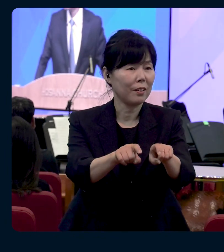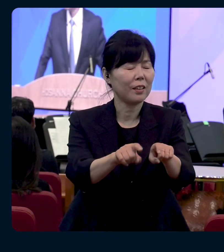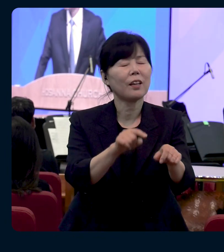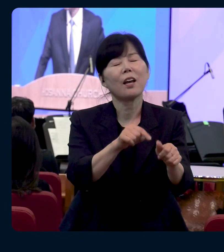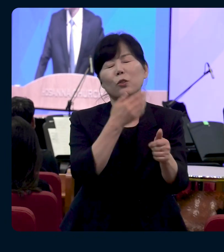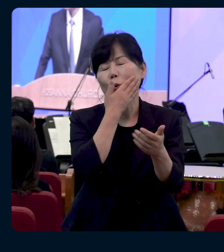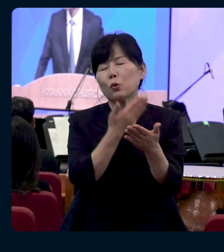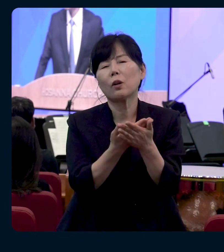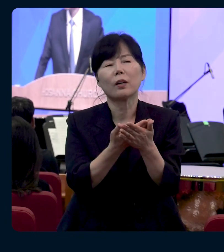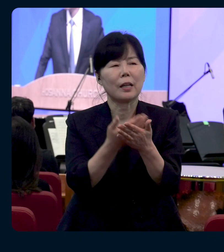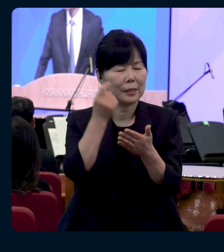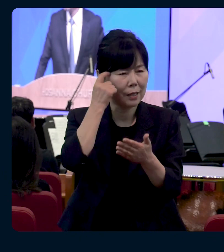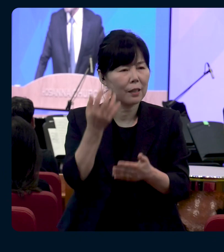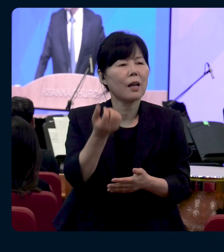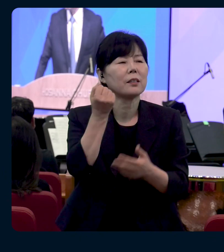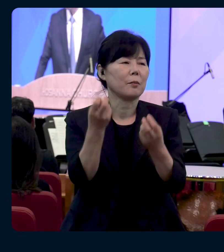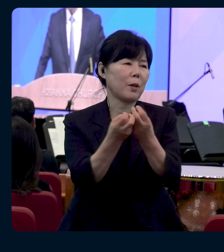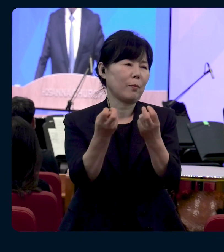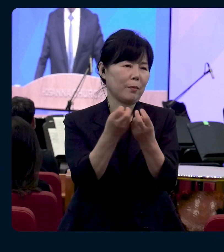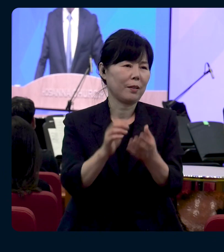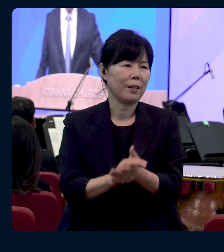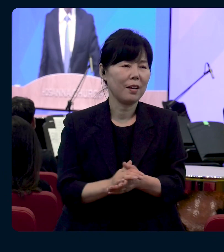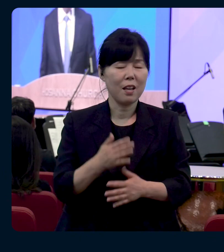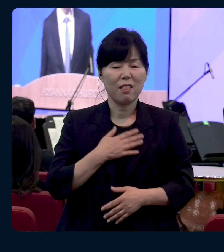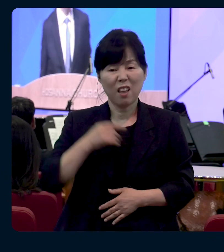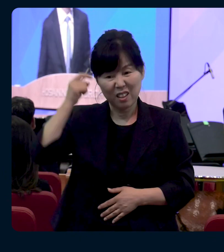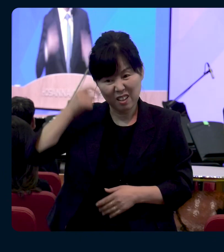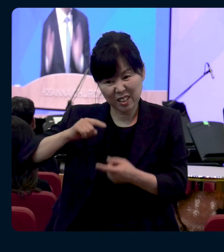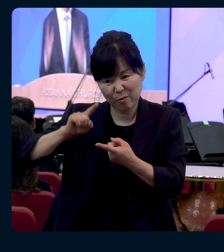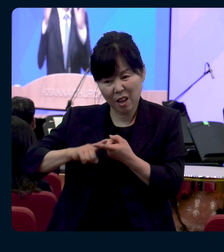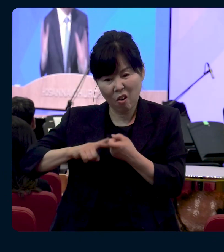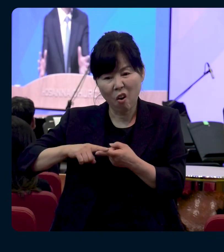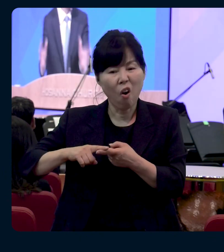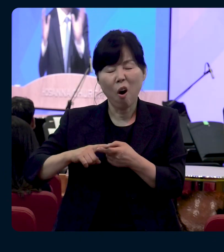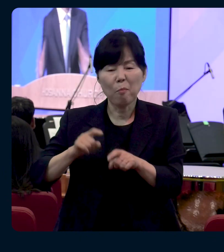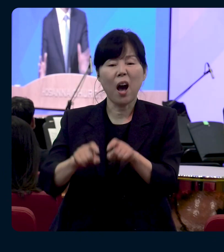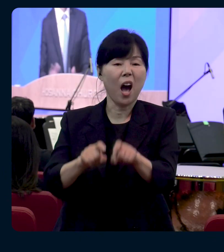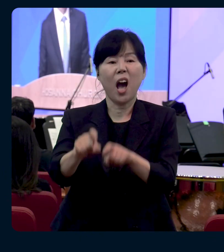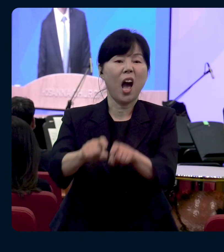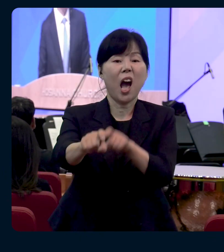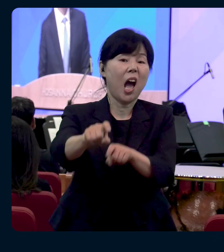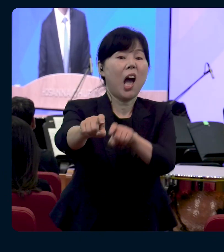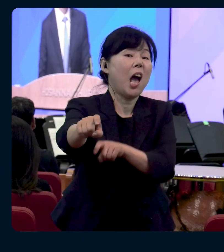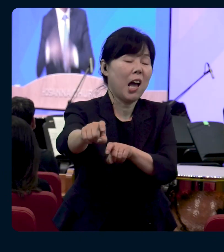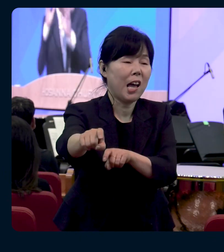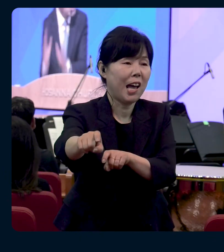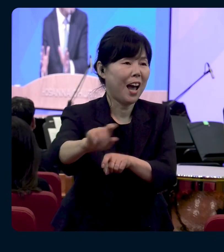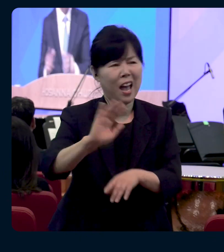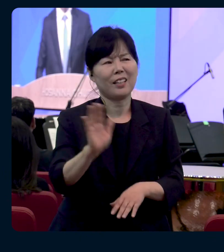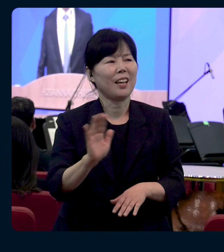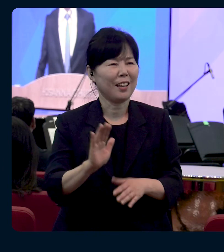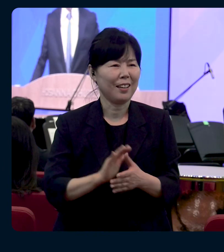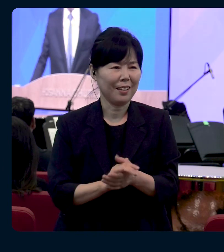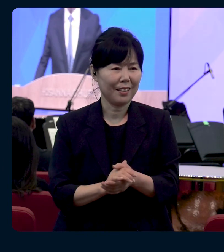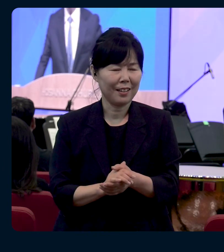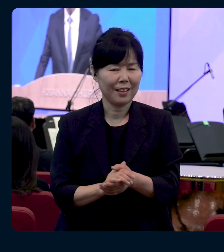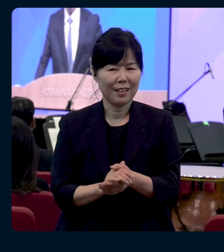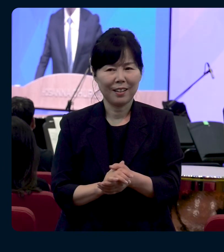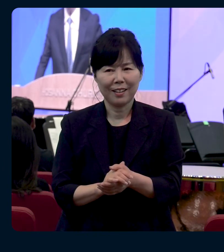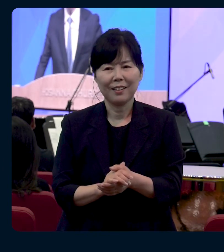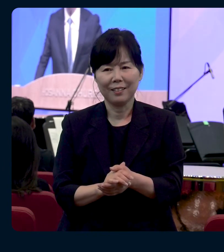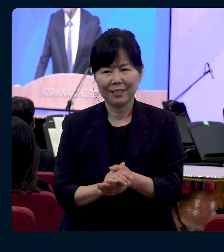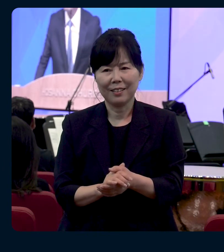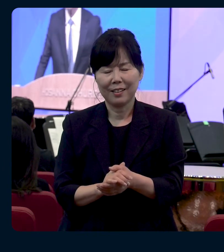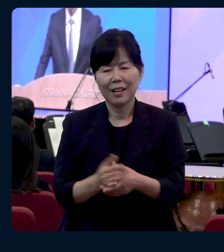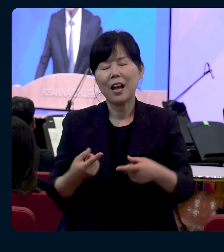것이죠. 내 느낌대로 가면 안 돼요. 그 사람의 느낌을 먼저 생각해야지. 그게 바로 뭐예요? 소중한